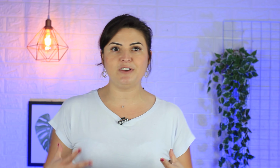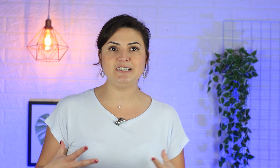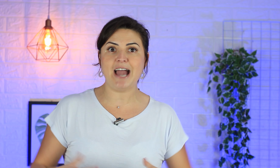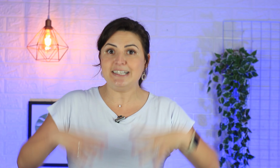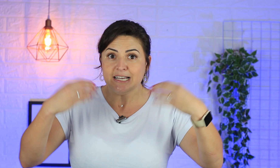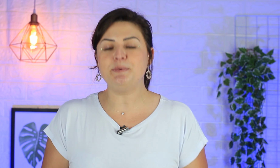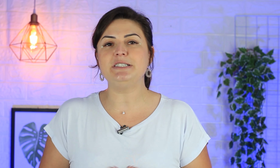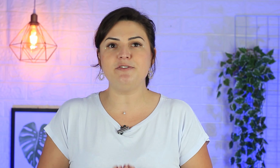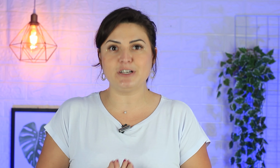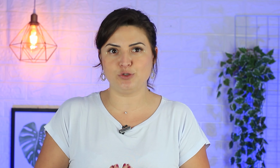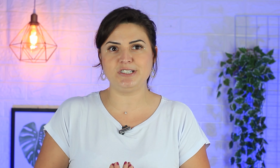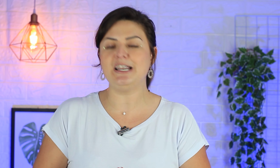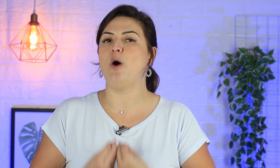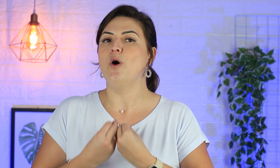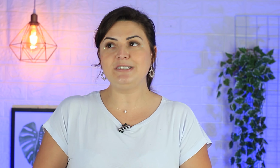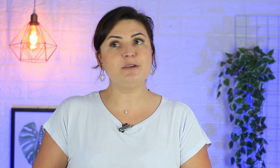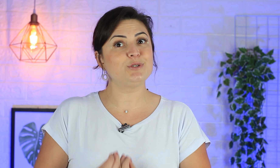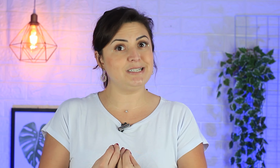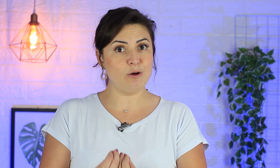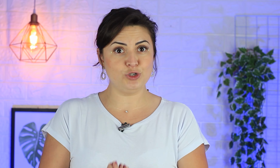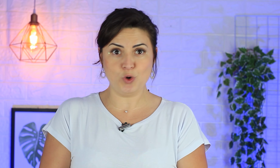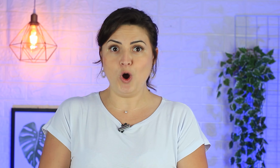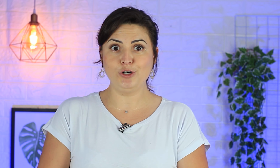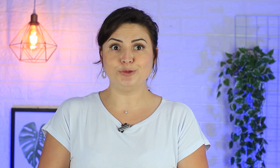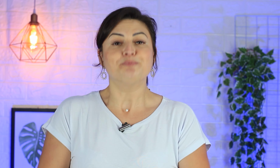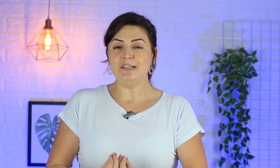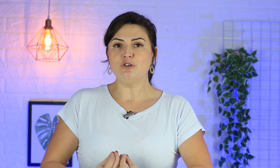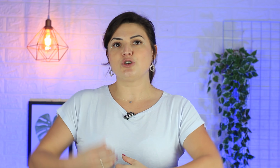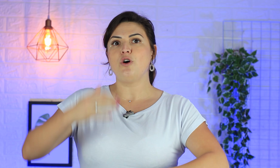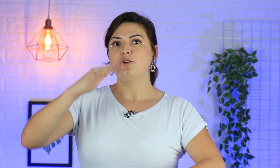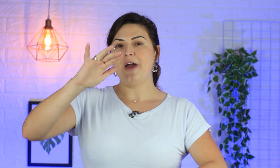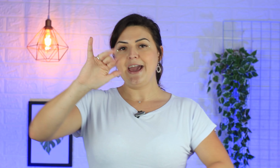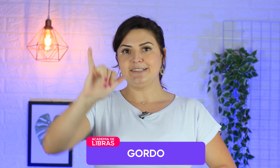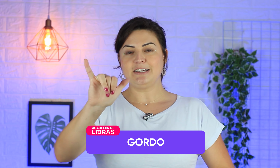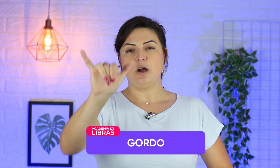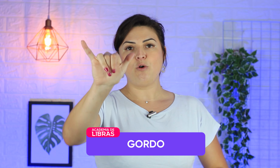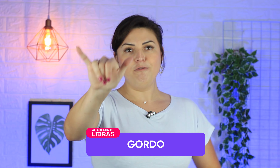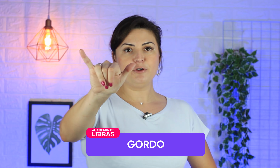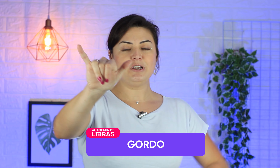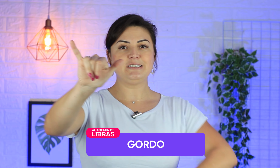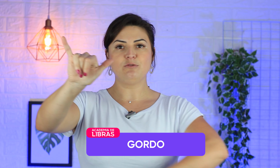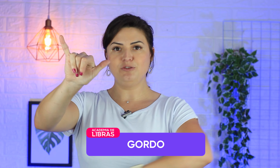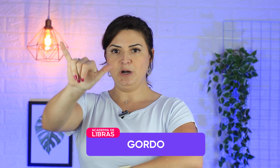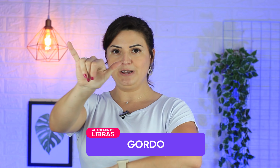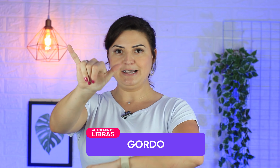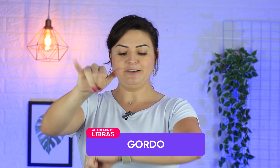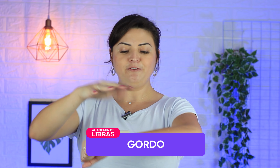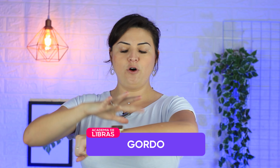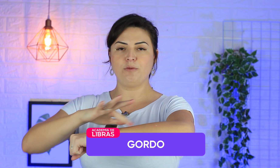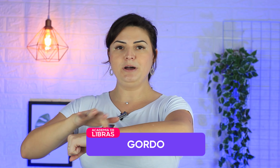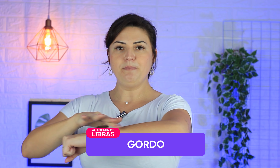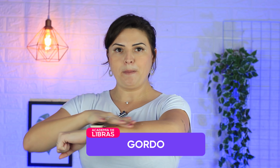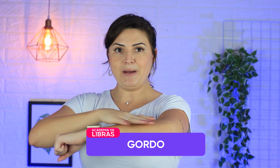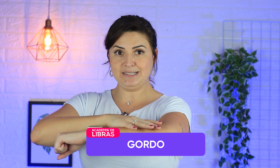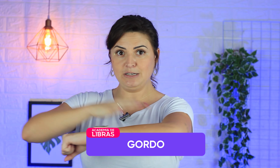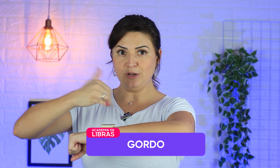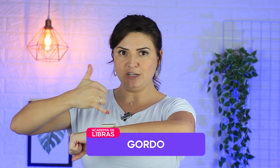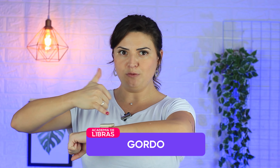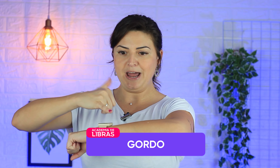faciais específicas do sinal. Um exemplo, sinal de gordo. Sinal de gordo é esse aqui, Configuração de mão é dessa forma. Passando aqui no